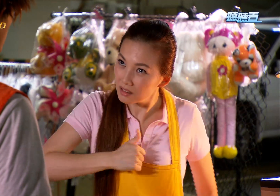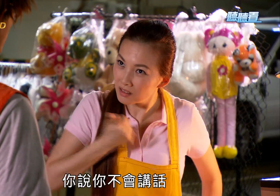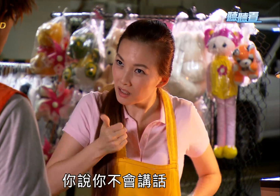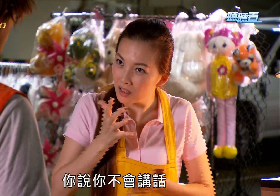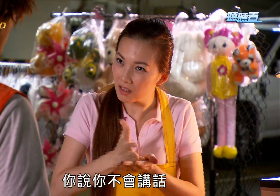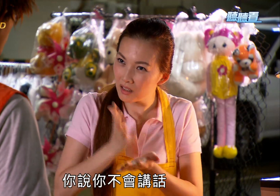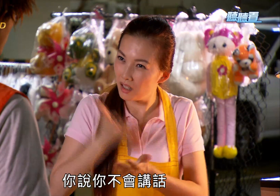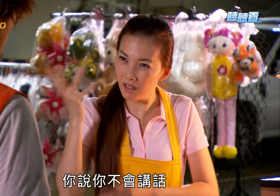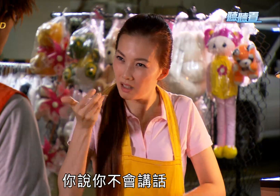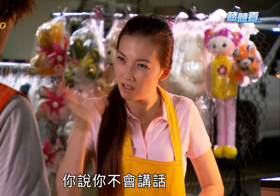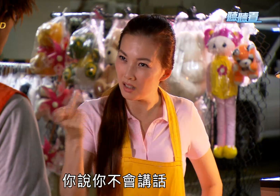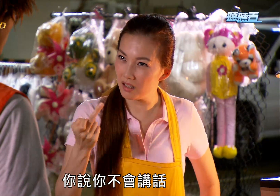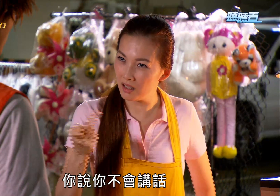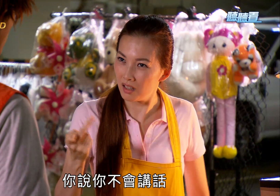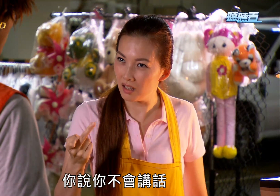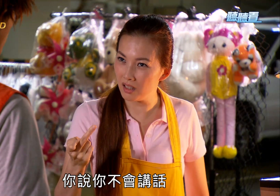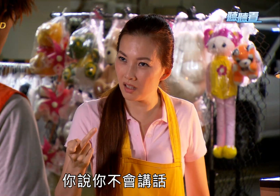你说你不会讲话？